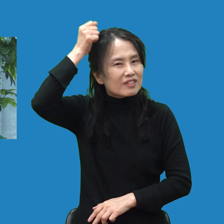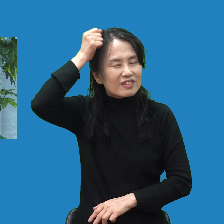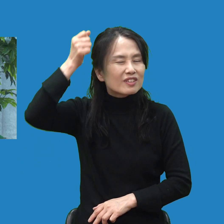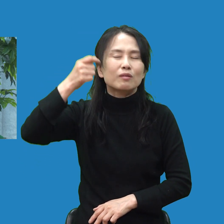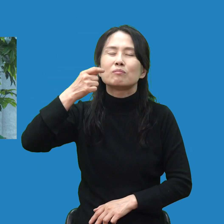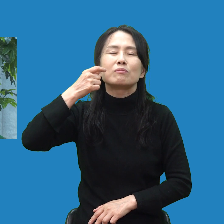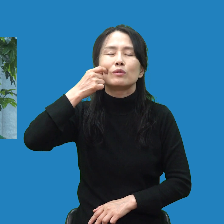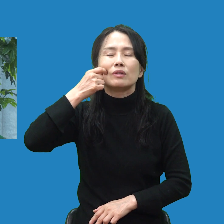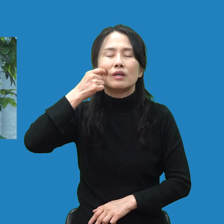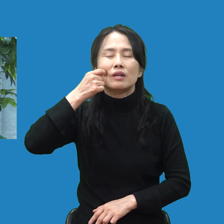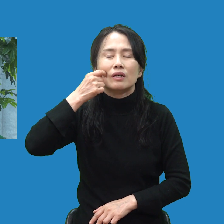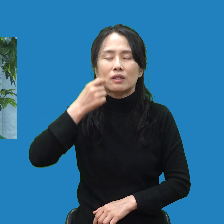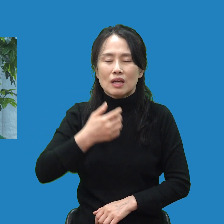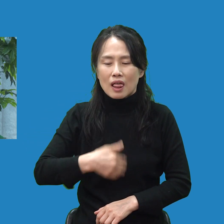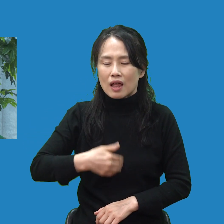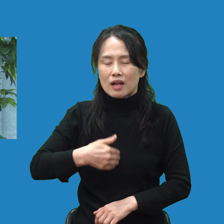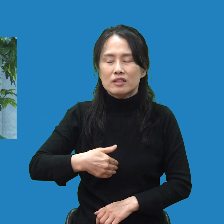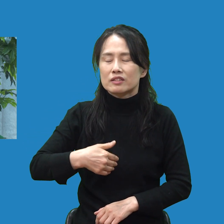때문에